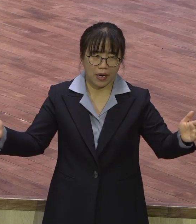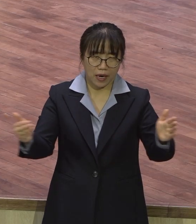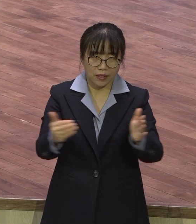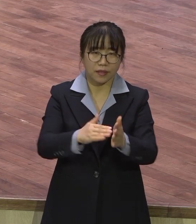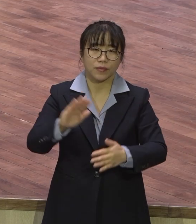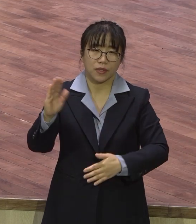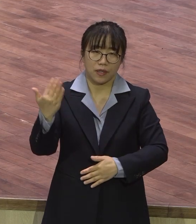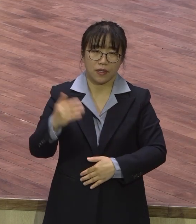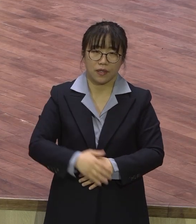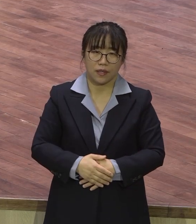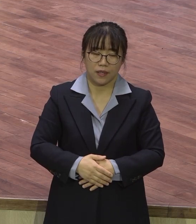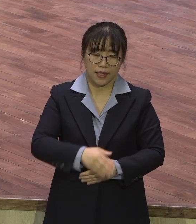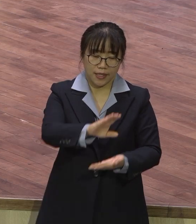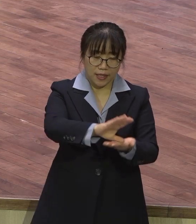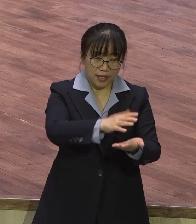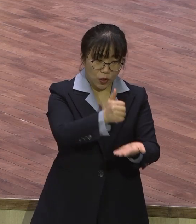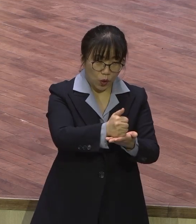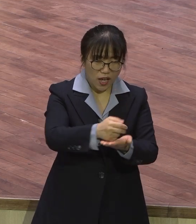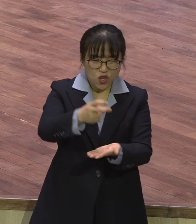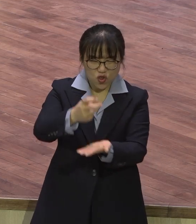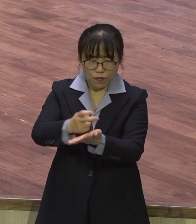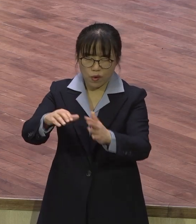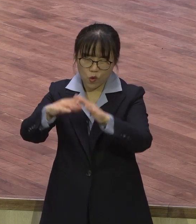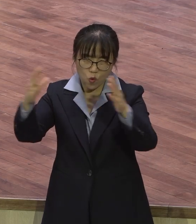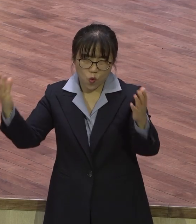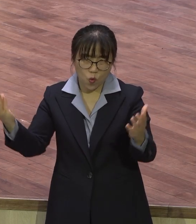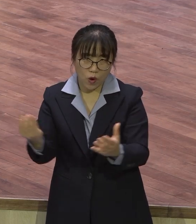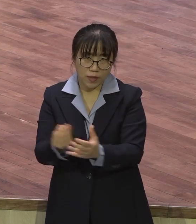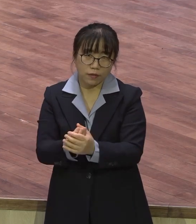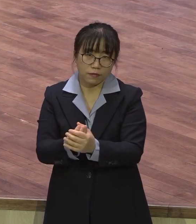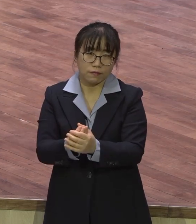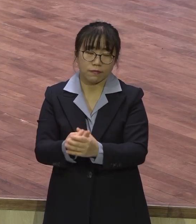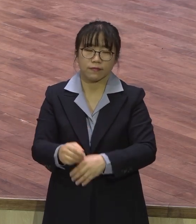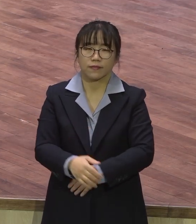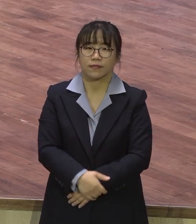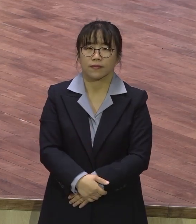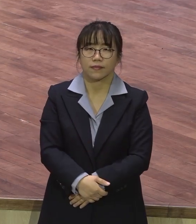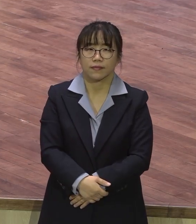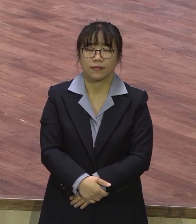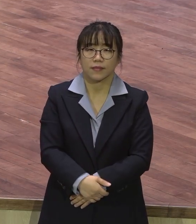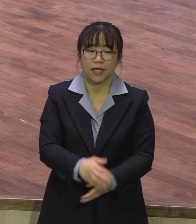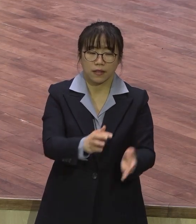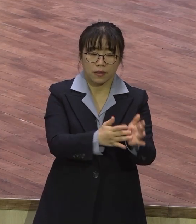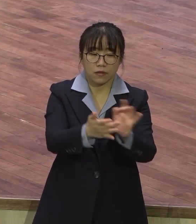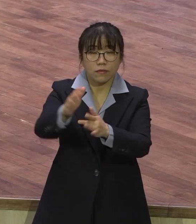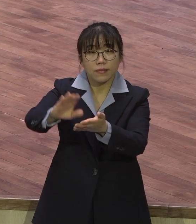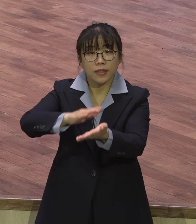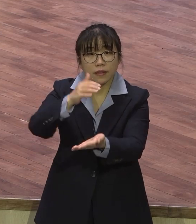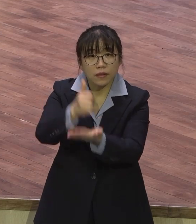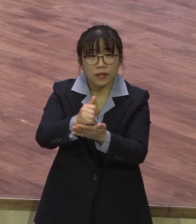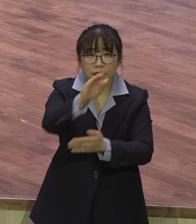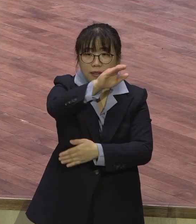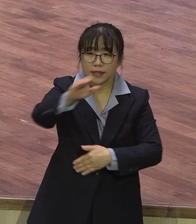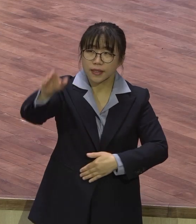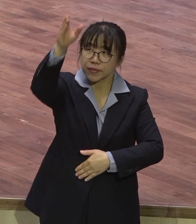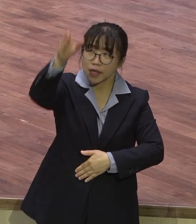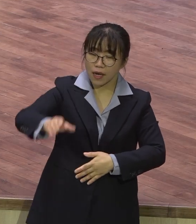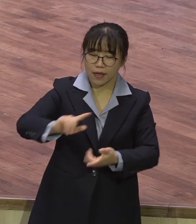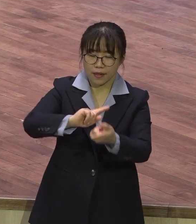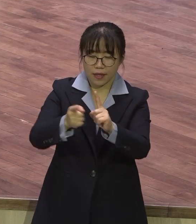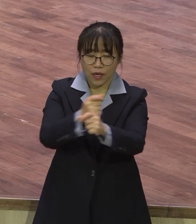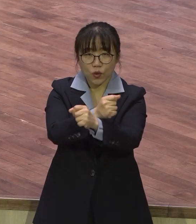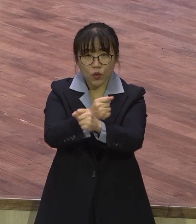그리스도가 율법의 마침 완성시켜 버렸어요 예수 그리스도의 십자가 대속과 부활로